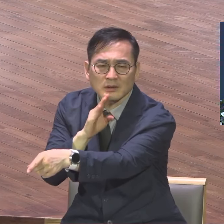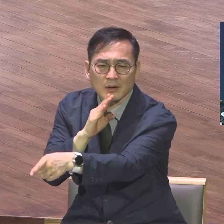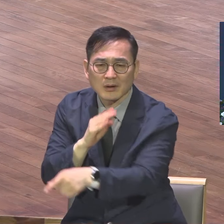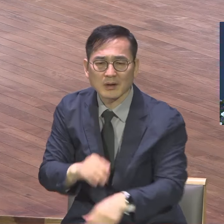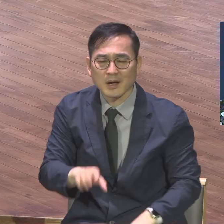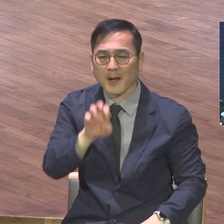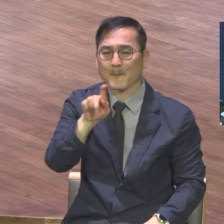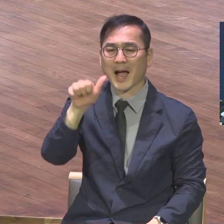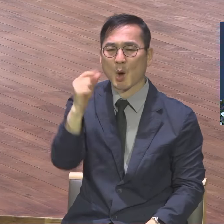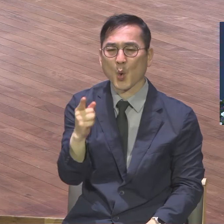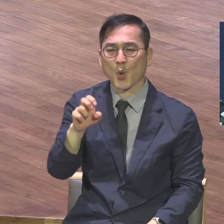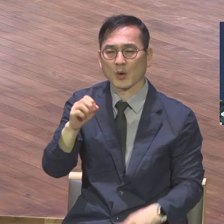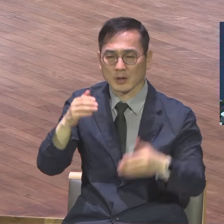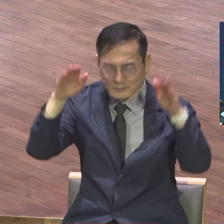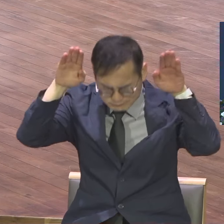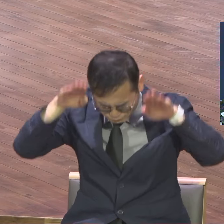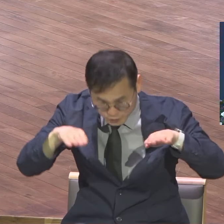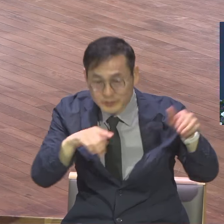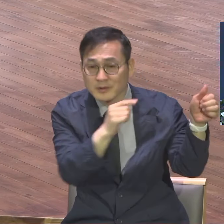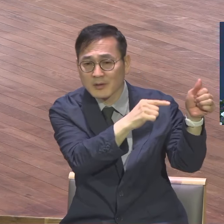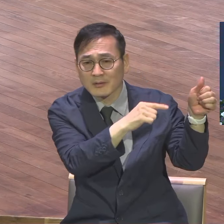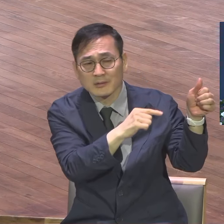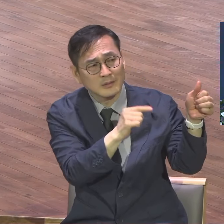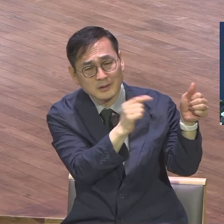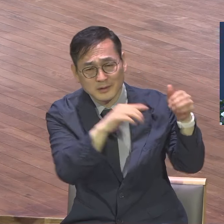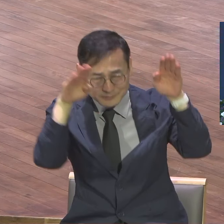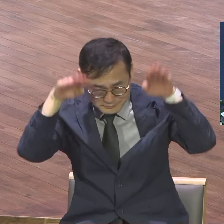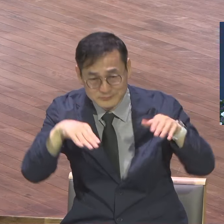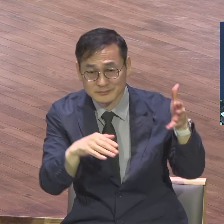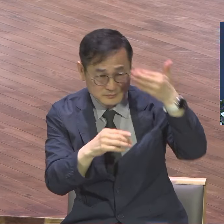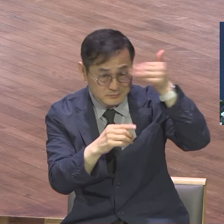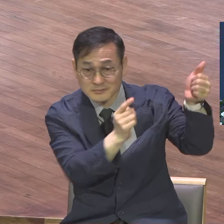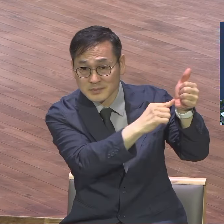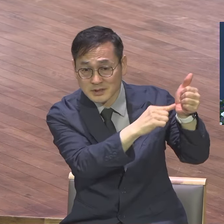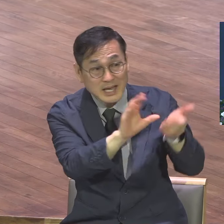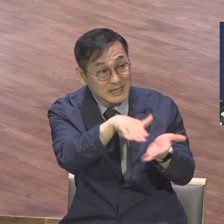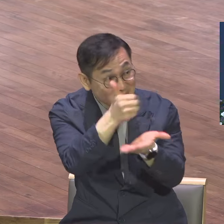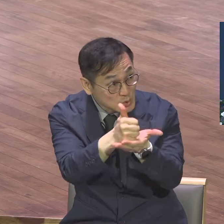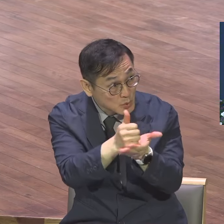마호메시 그리스도면 우리가 모슬렘 가야 된다니까요. 무슬림이 되어야 된다니까요.